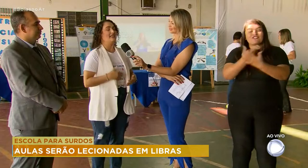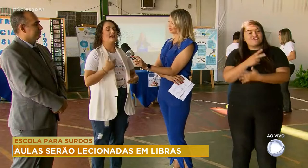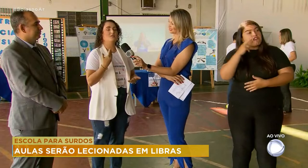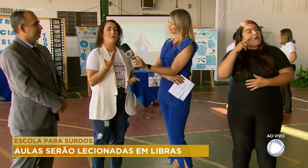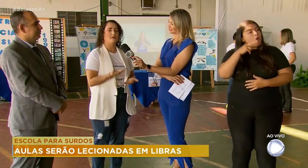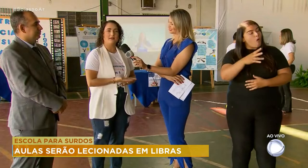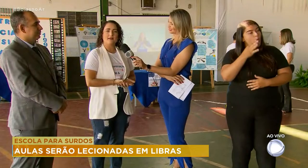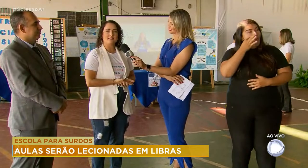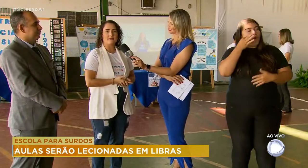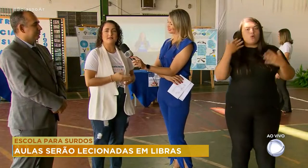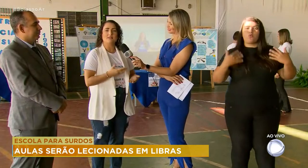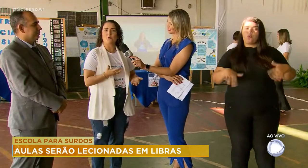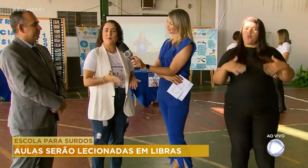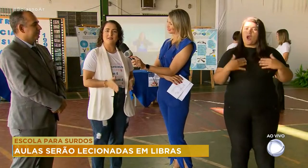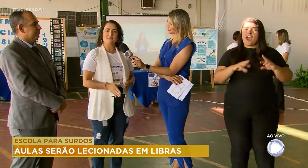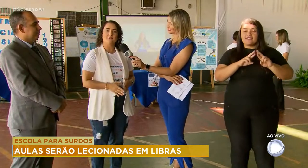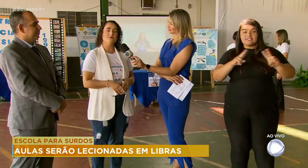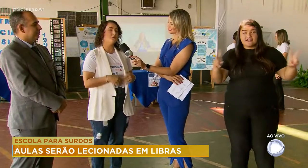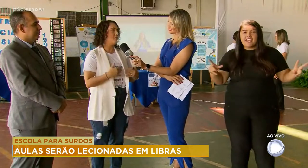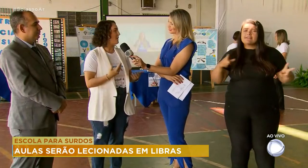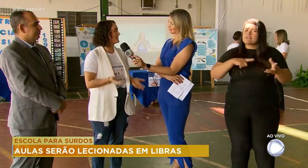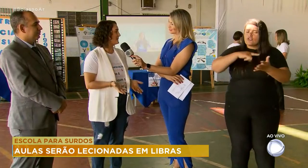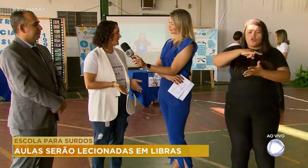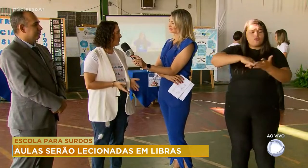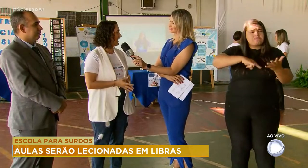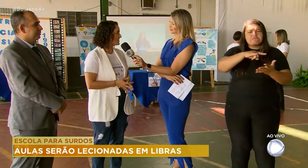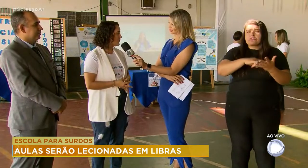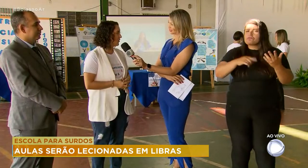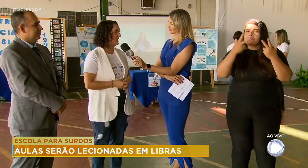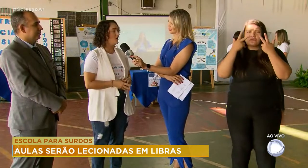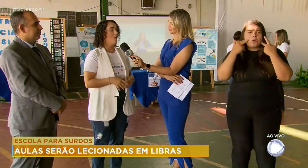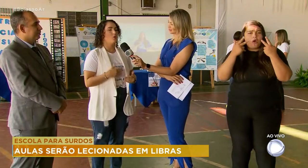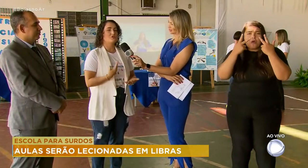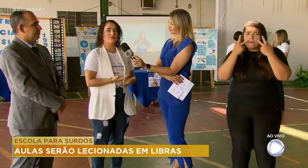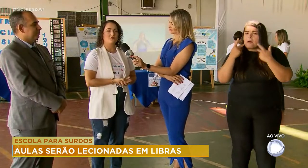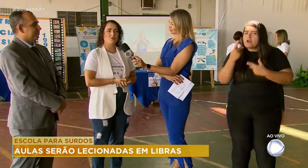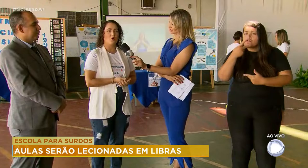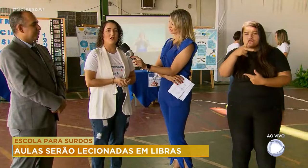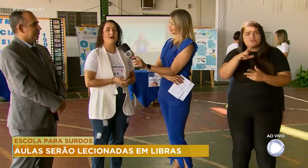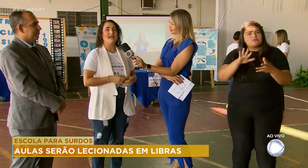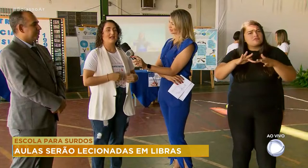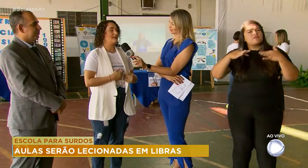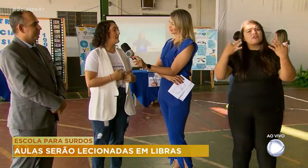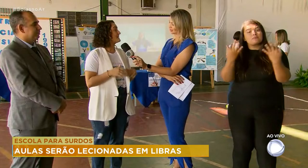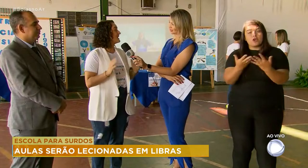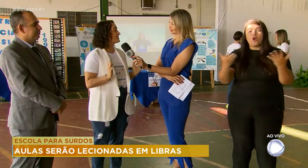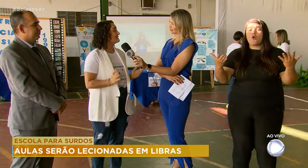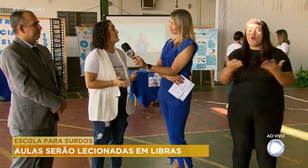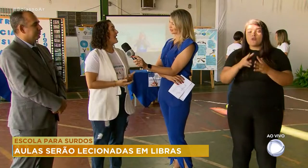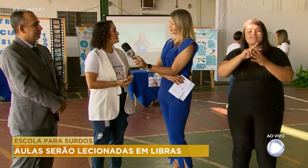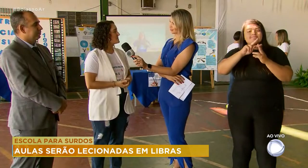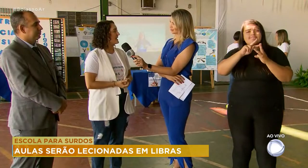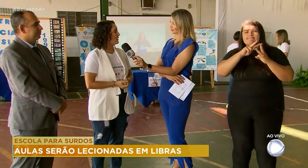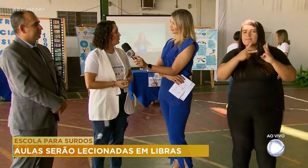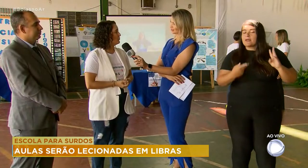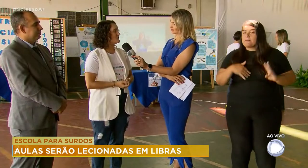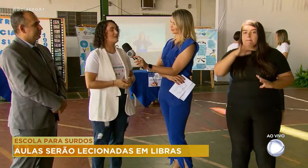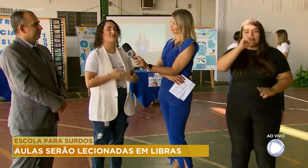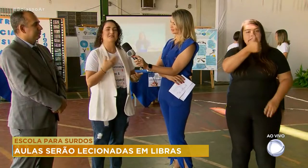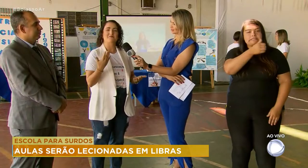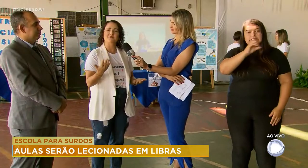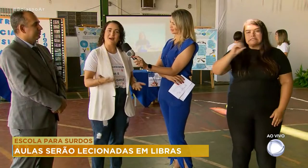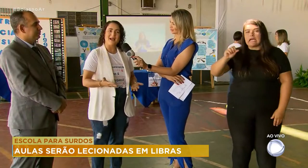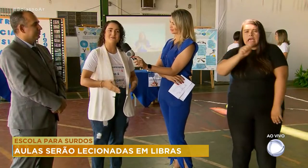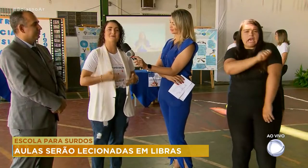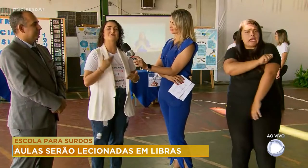né. E eles podem, né, eles têm que trazer a documentação normal para se matricular na escola. Hoje a nossa escola, ela tem capacidade de atender mais de 100 alunos,